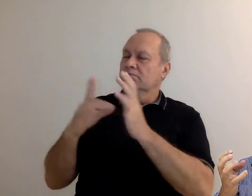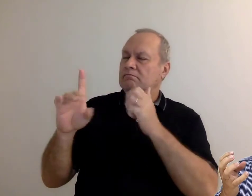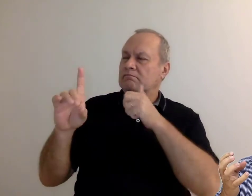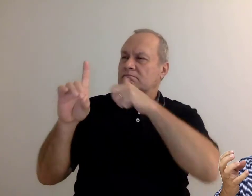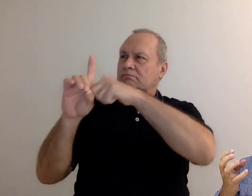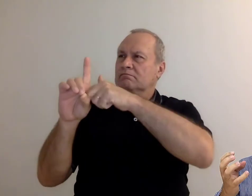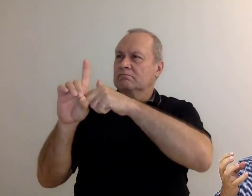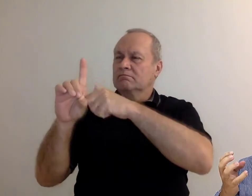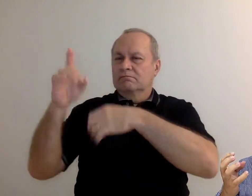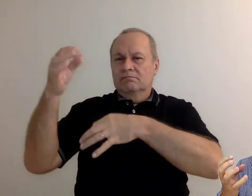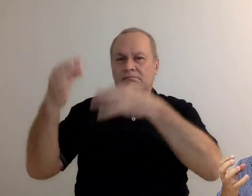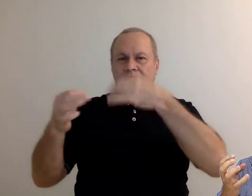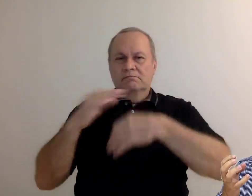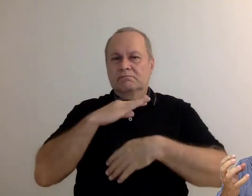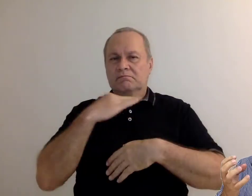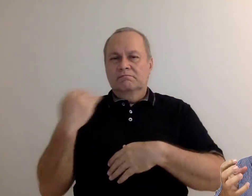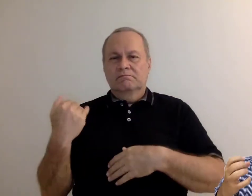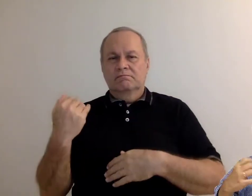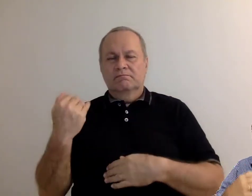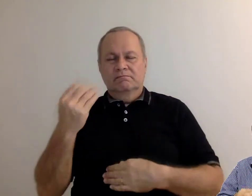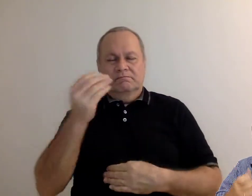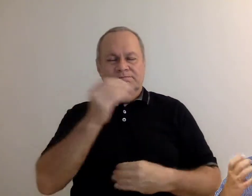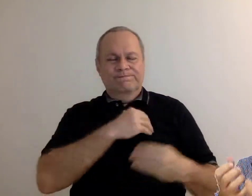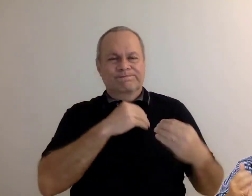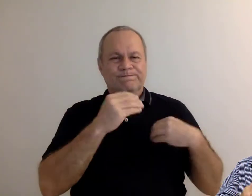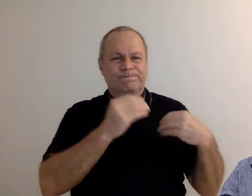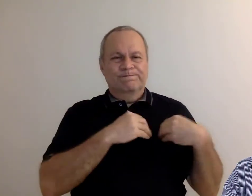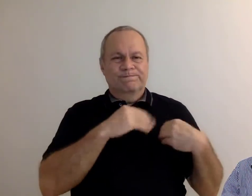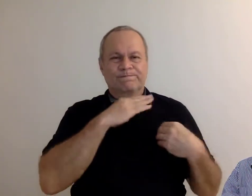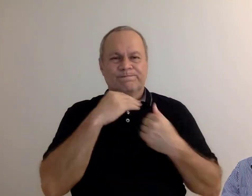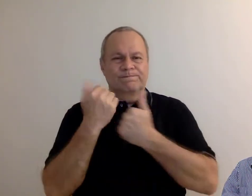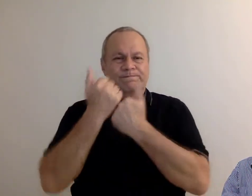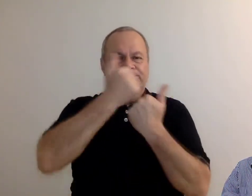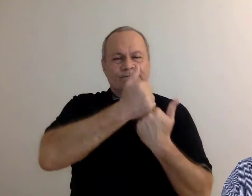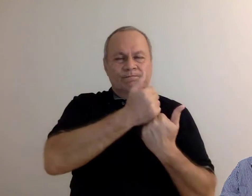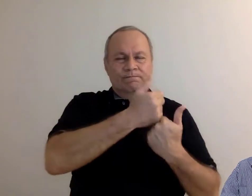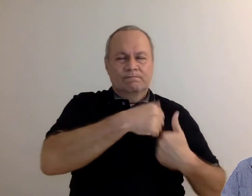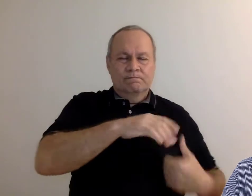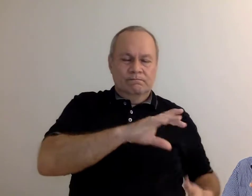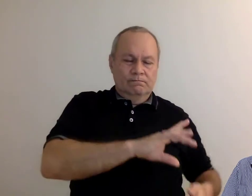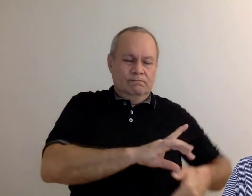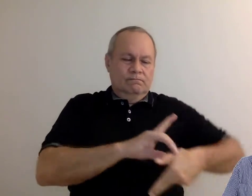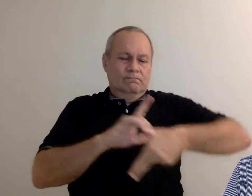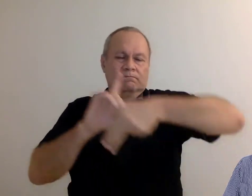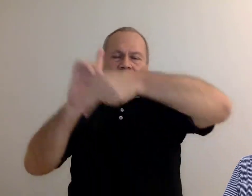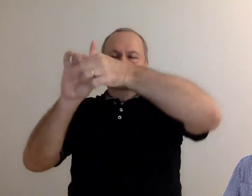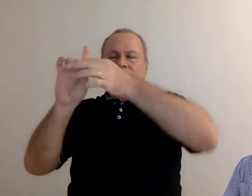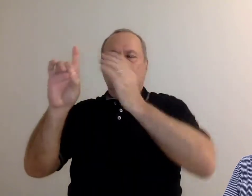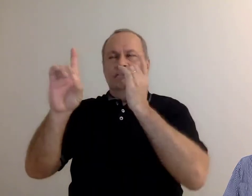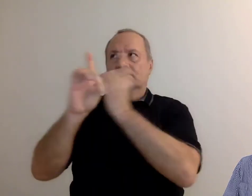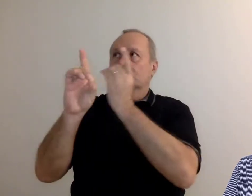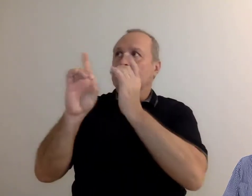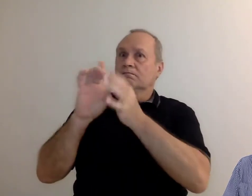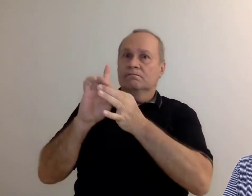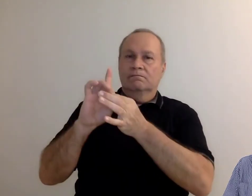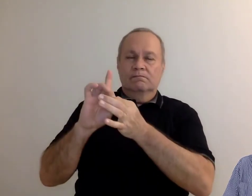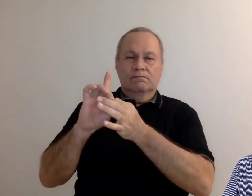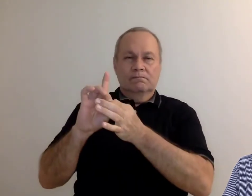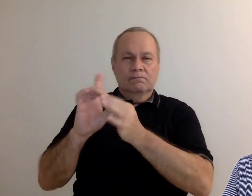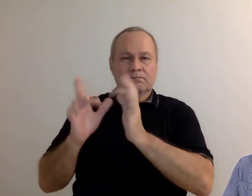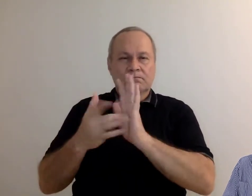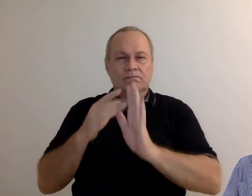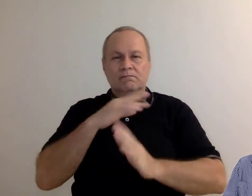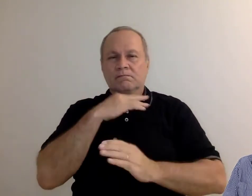justo morrendo pelos injustos para levar-nos a Deus. Então o sacrifício de Jesus foi